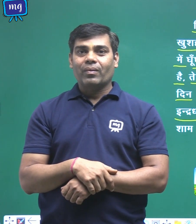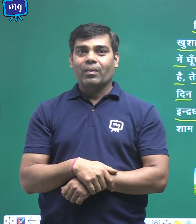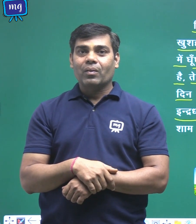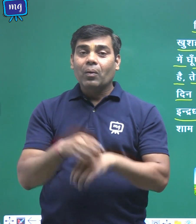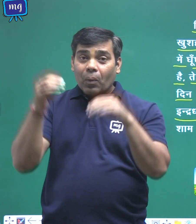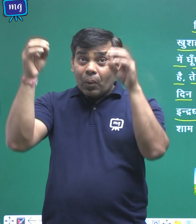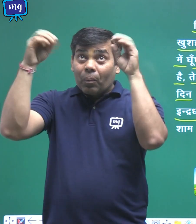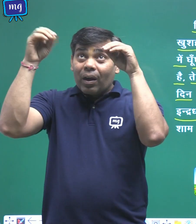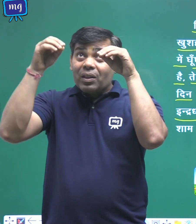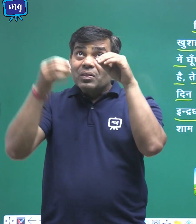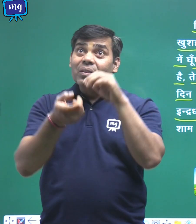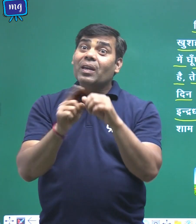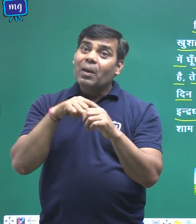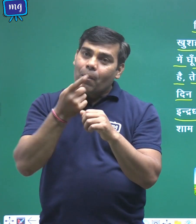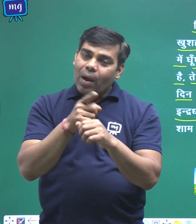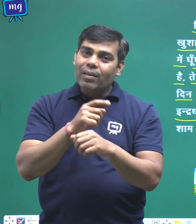बारिश होने के बाद